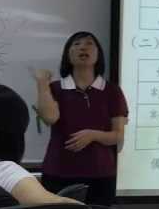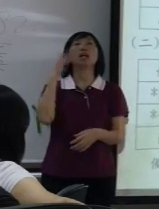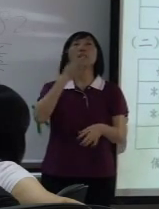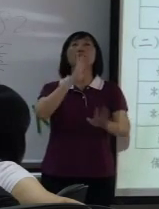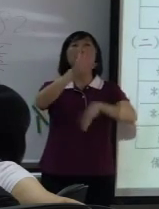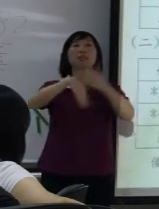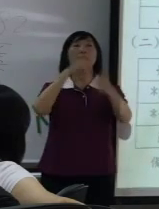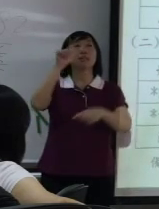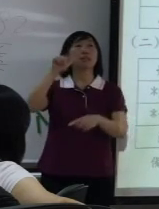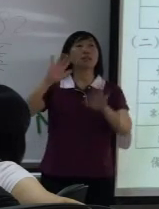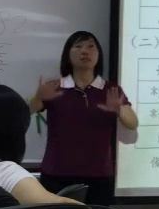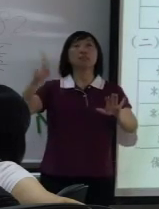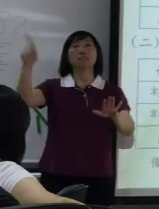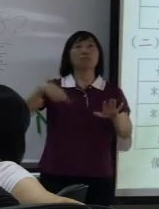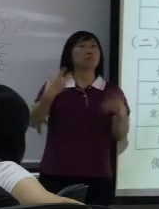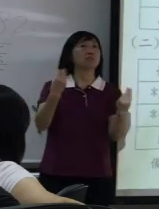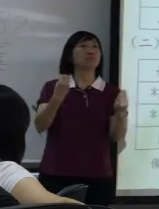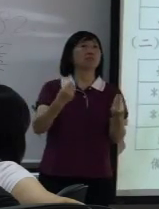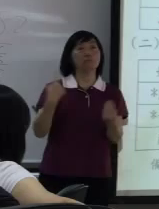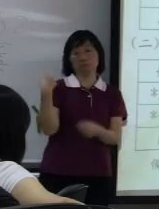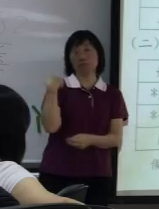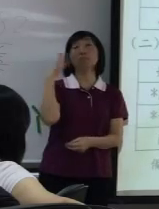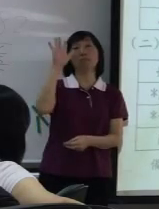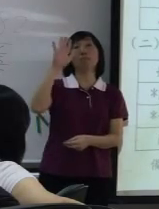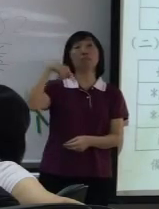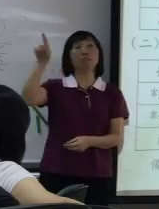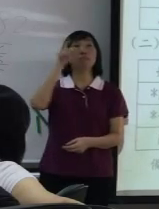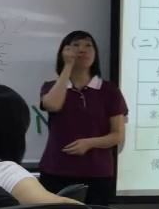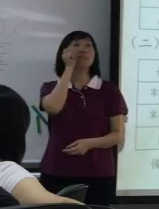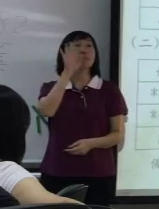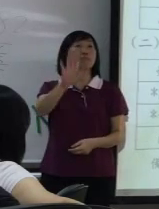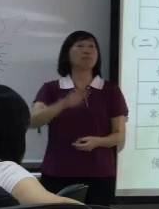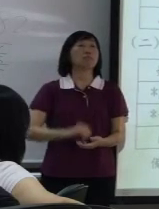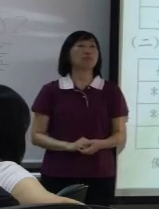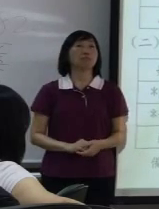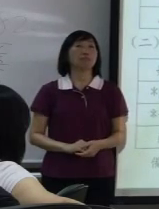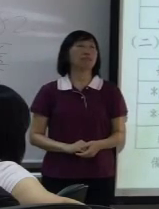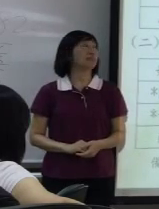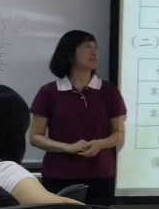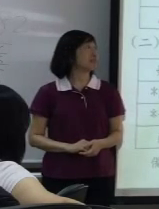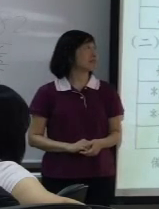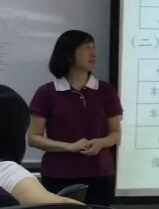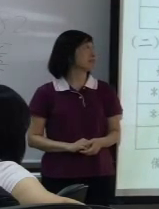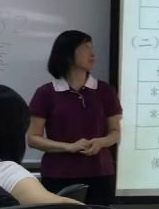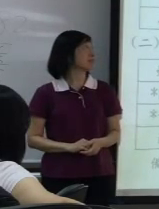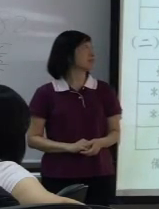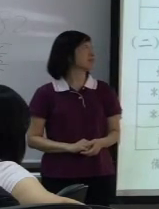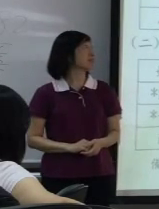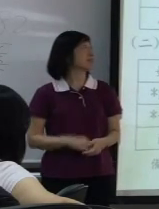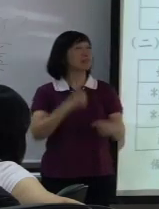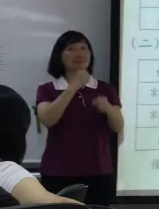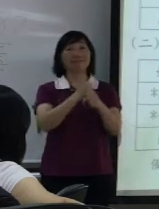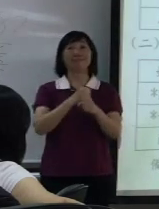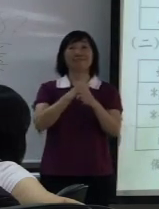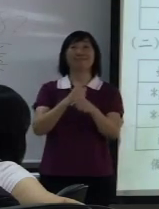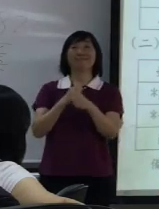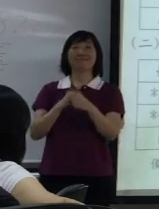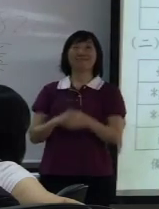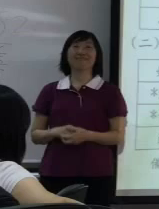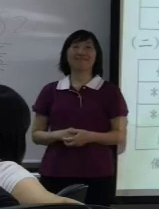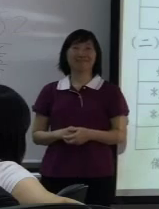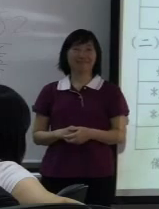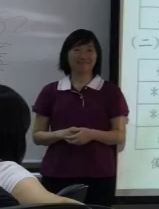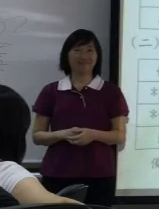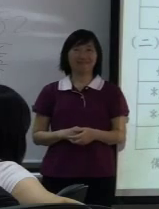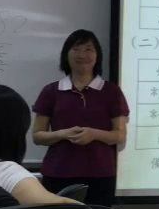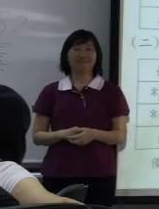手语老师，今天没有来，昨天出席了，在台南出席了、哦、另外一位就是我们